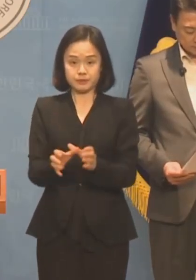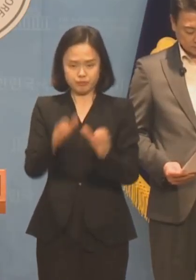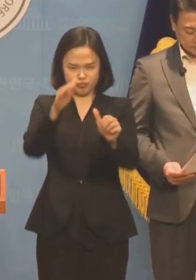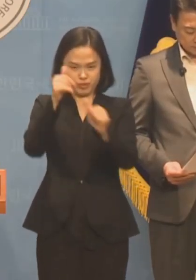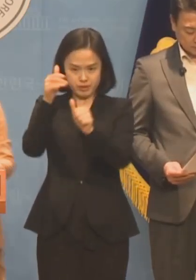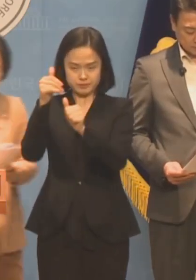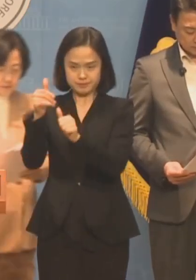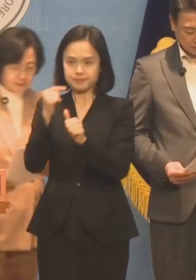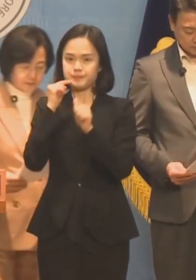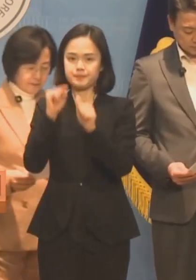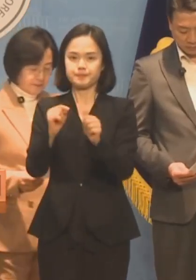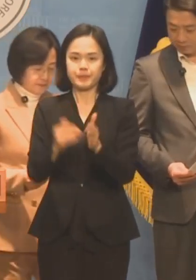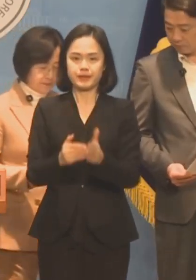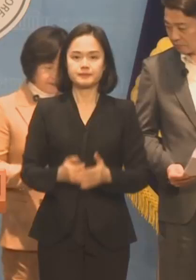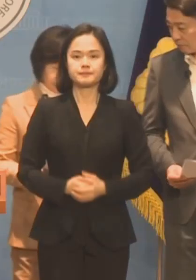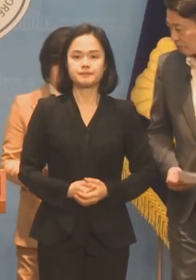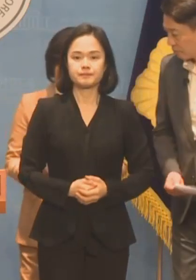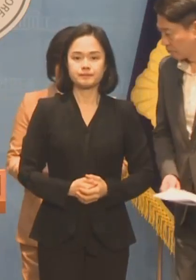지시했습니다.